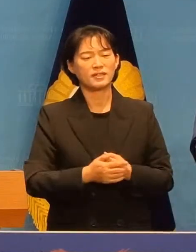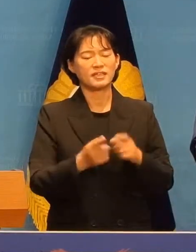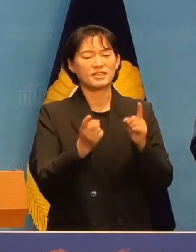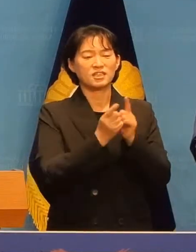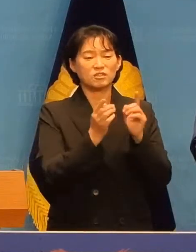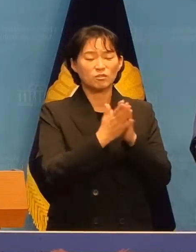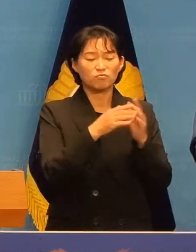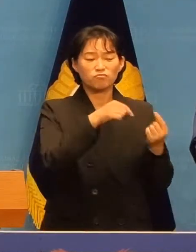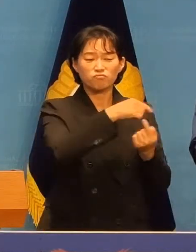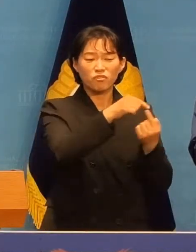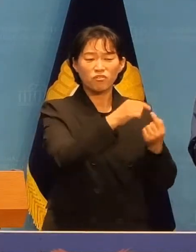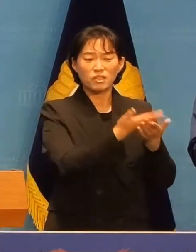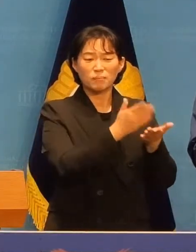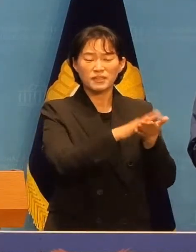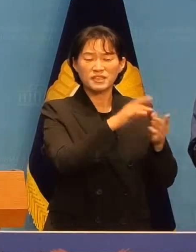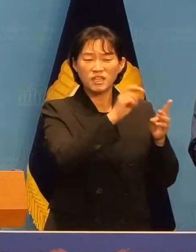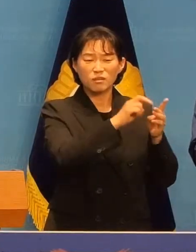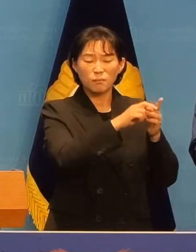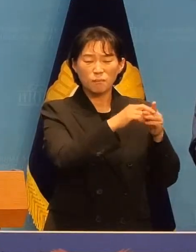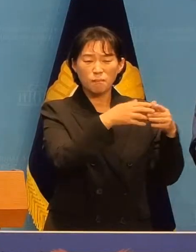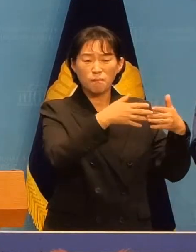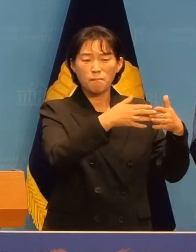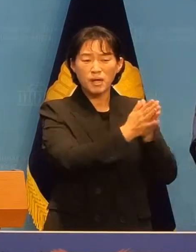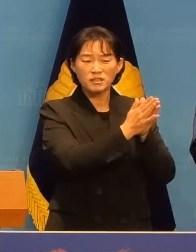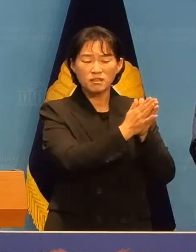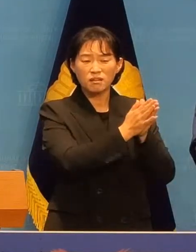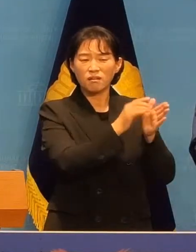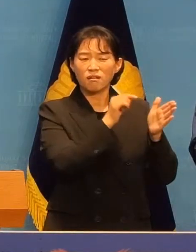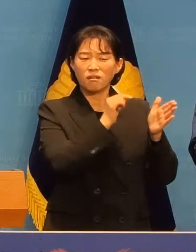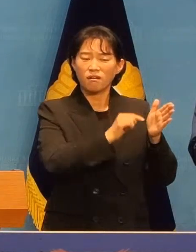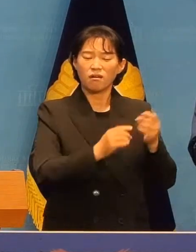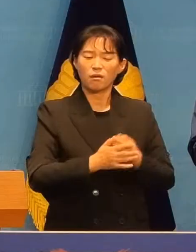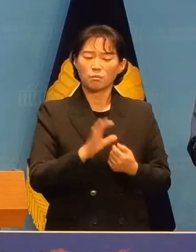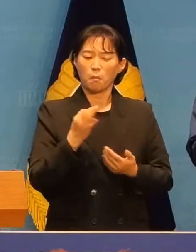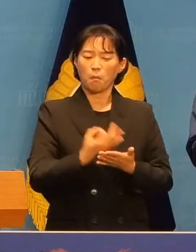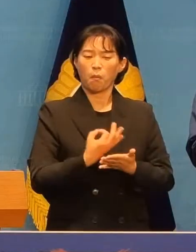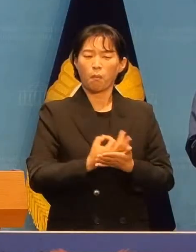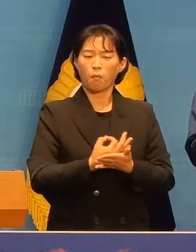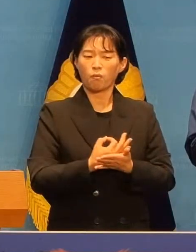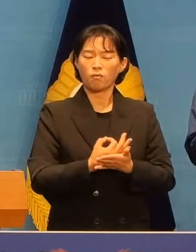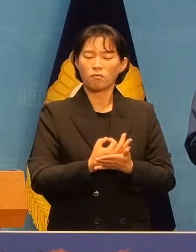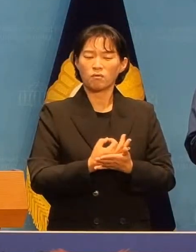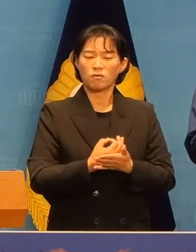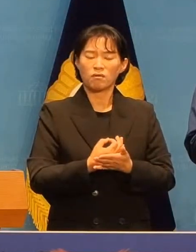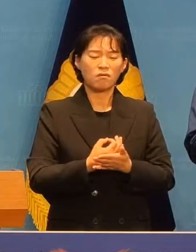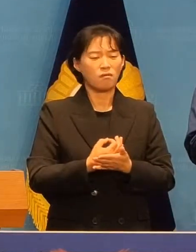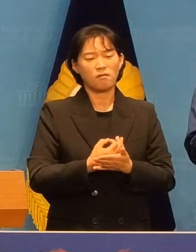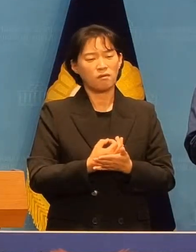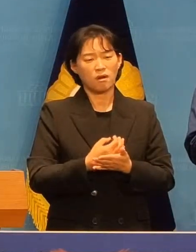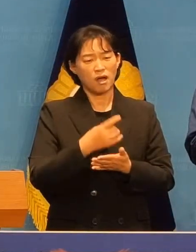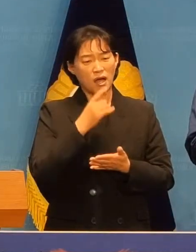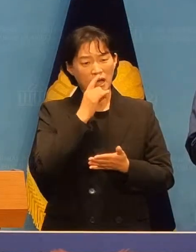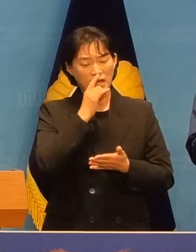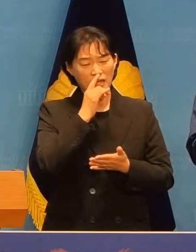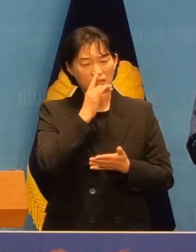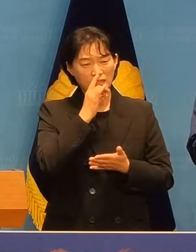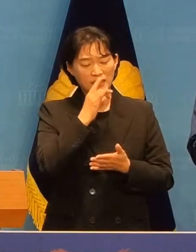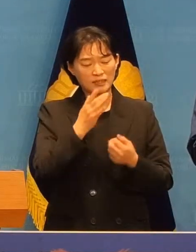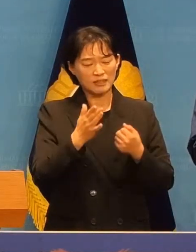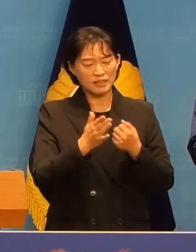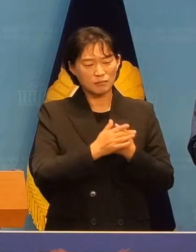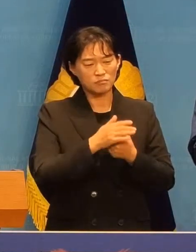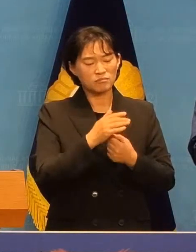직영정비 폐쇄가 수익성을 높이기 위한 감량 경영 차원이 아니다라고 하는